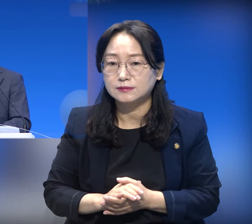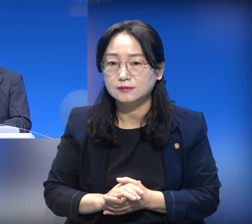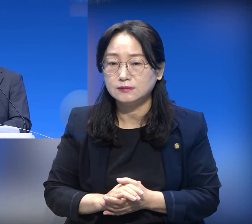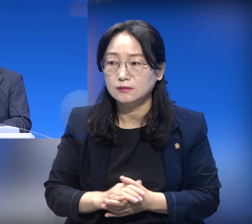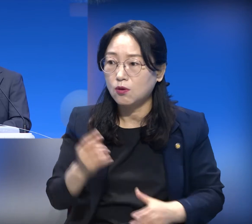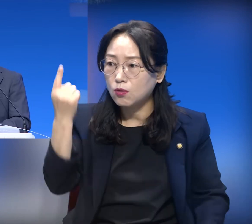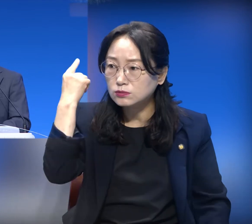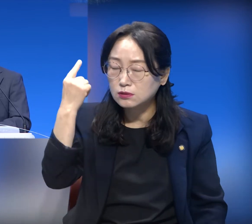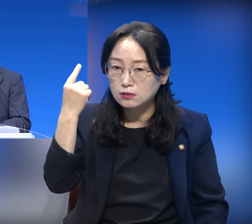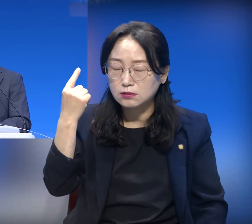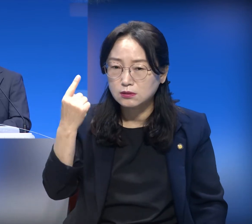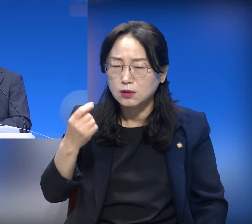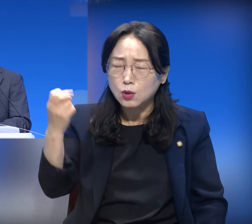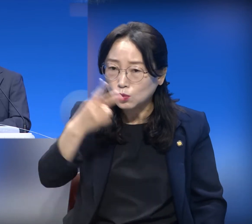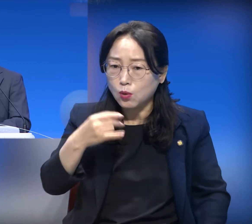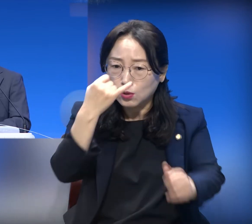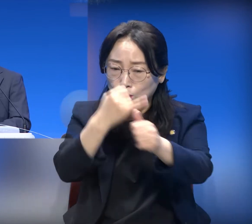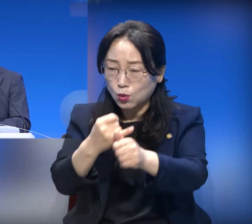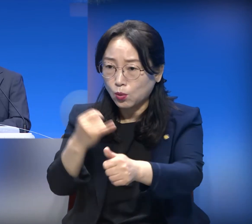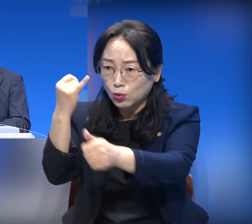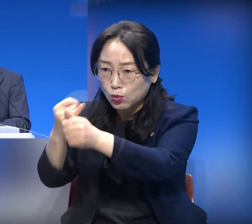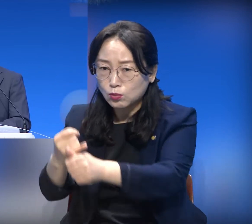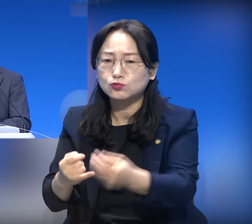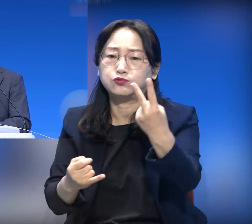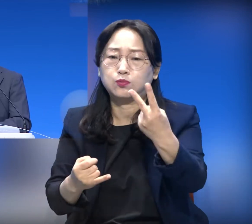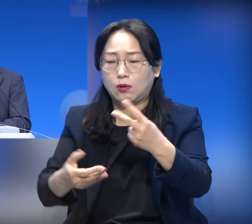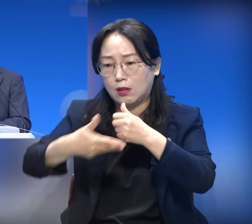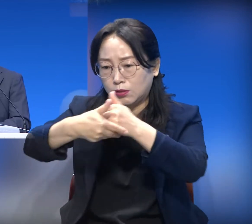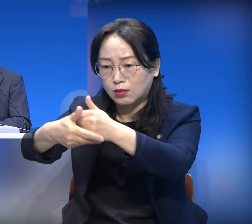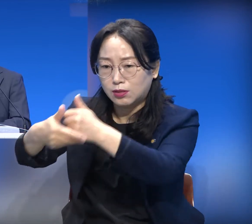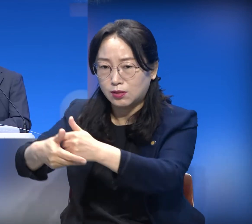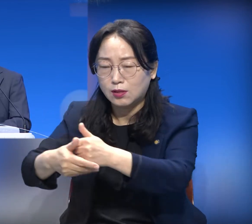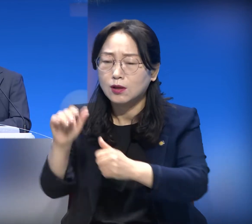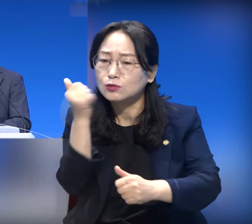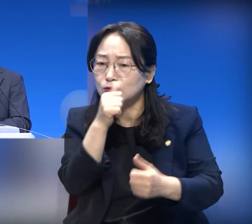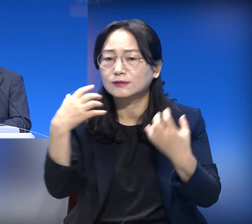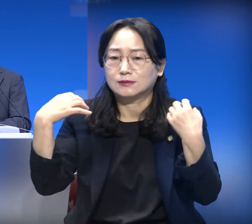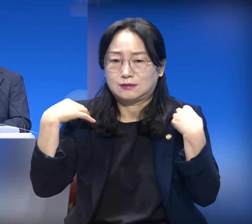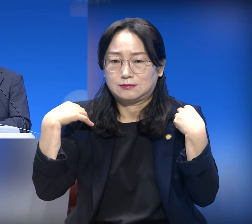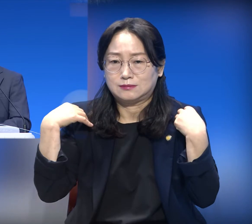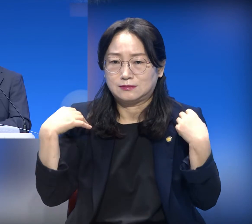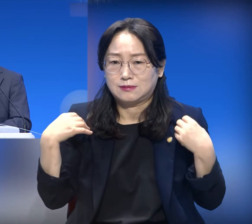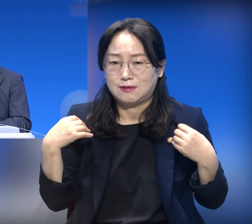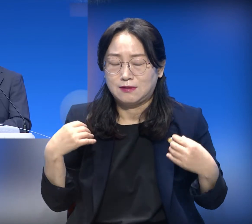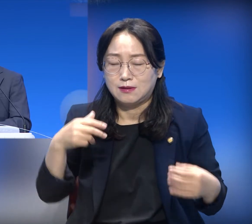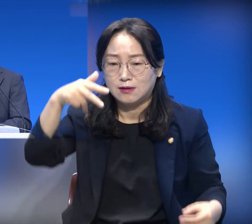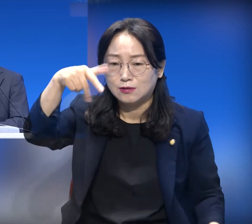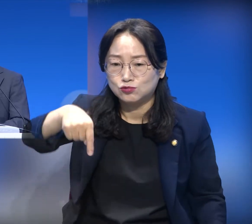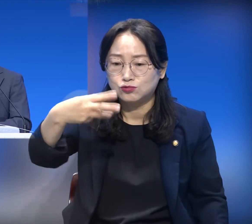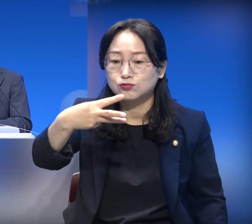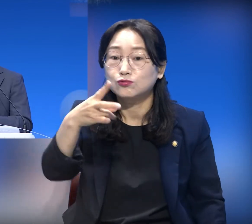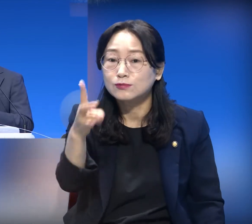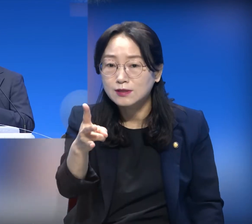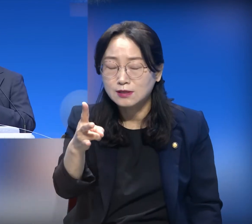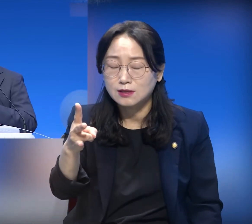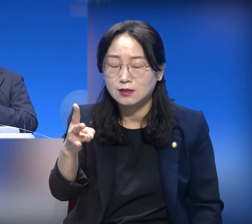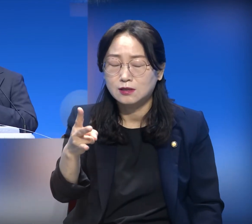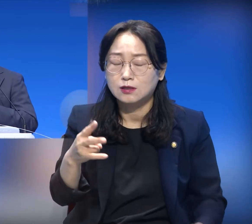근데 어저께 따라 또 결혼식 주례가 2번이나 있었어요. 결혼식 주례를